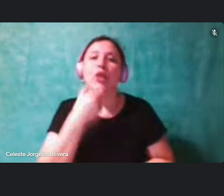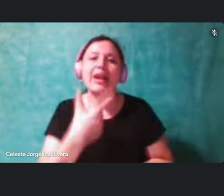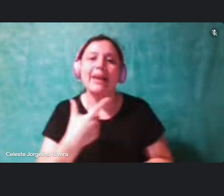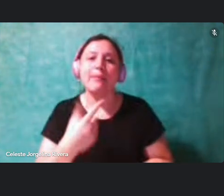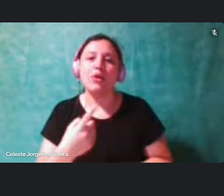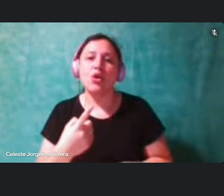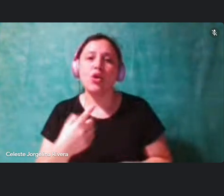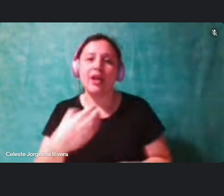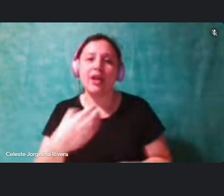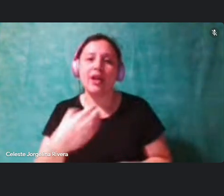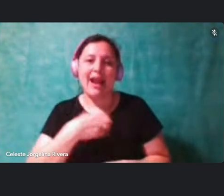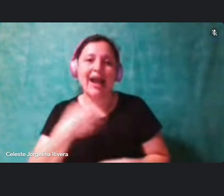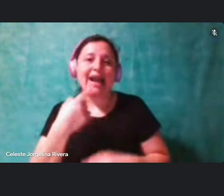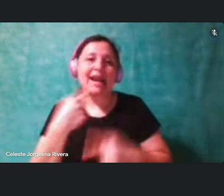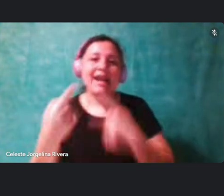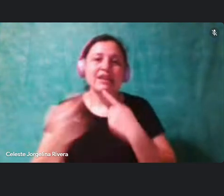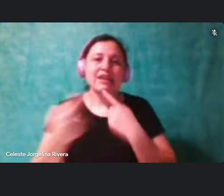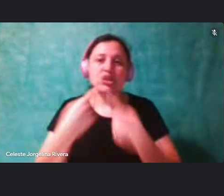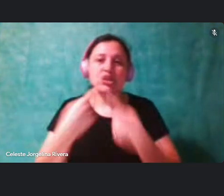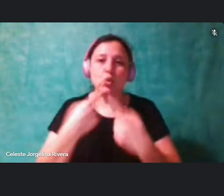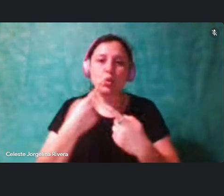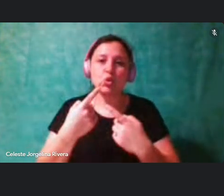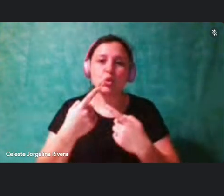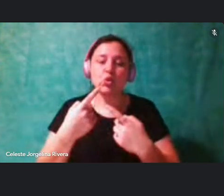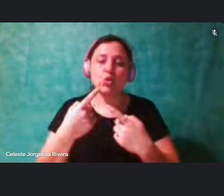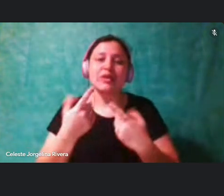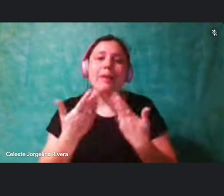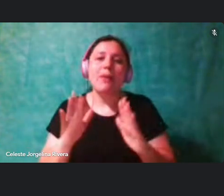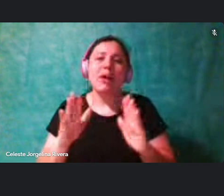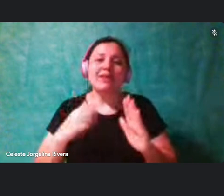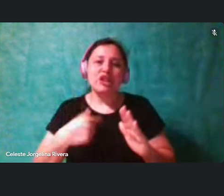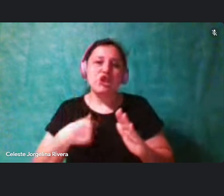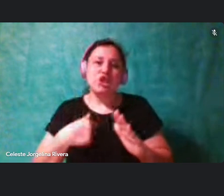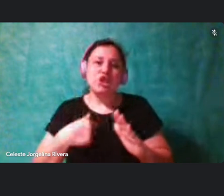tengo otra actividad, porque también ustedes saben que nosotros estamos afectados